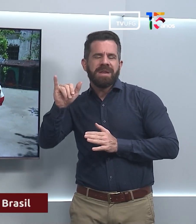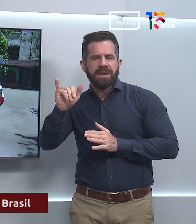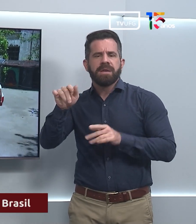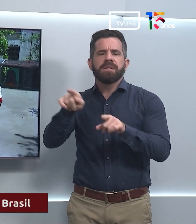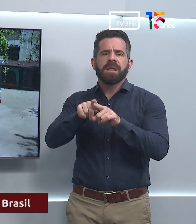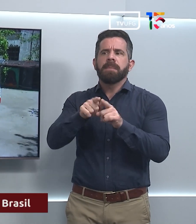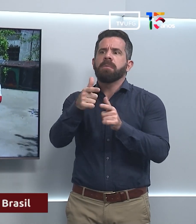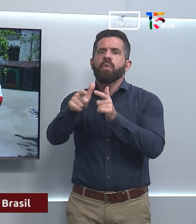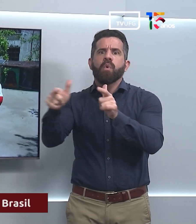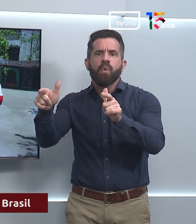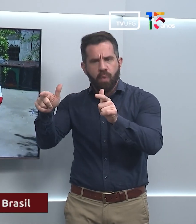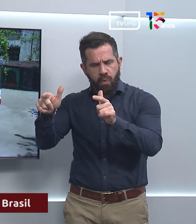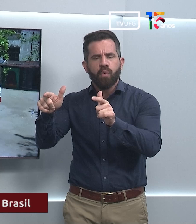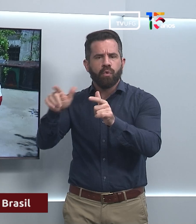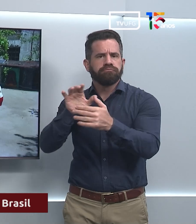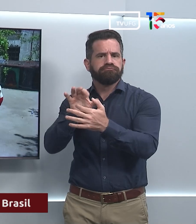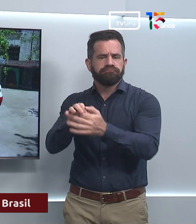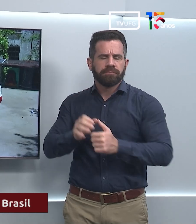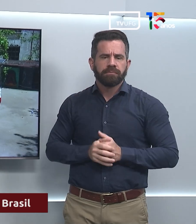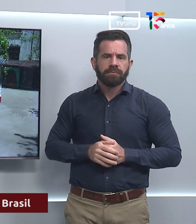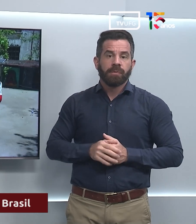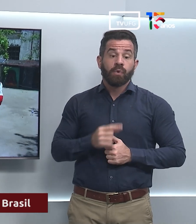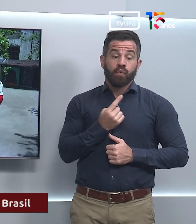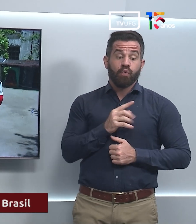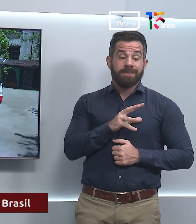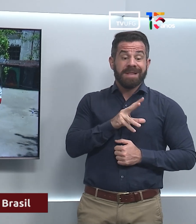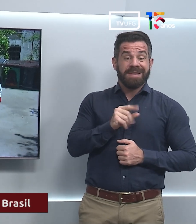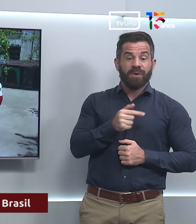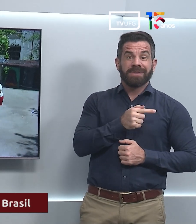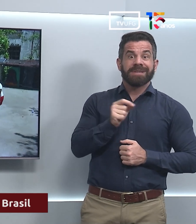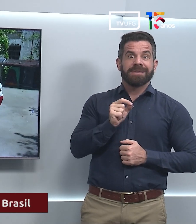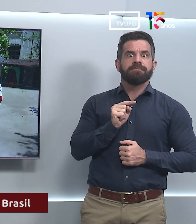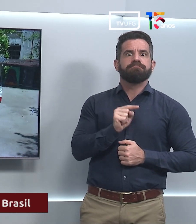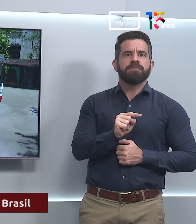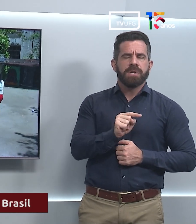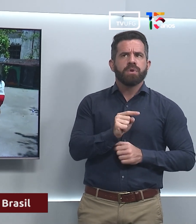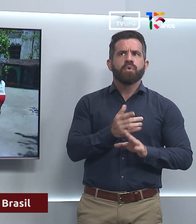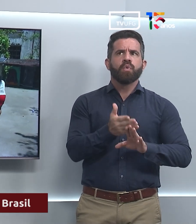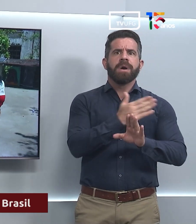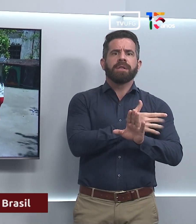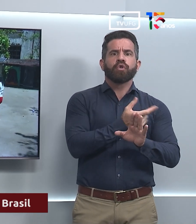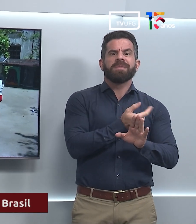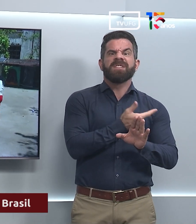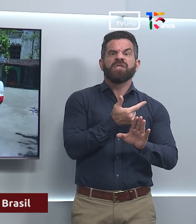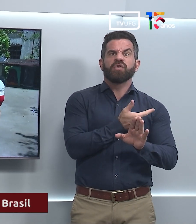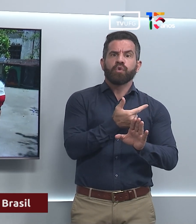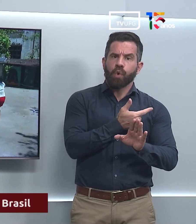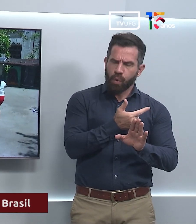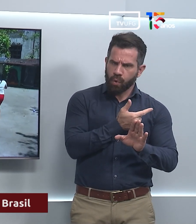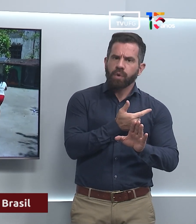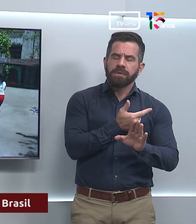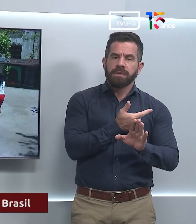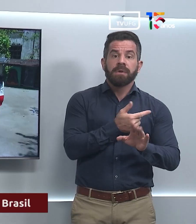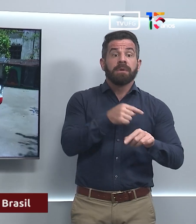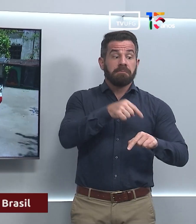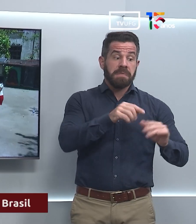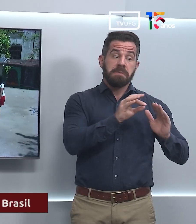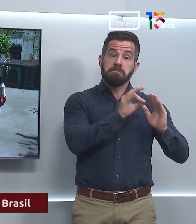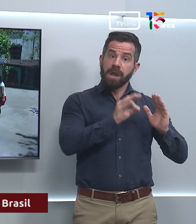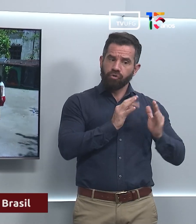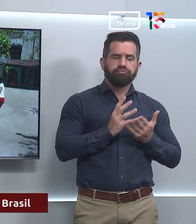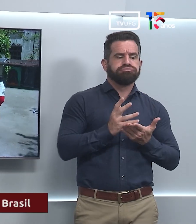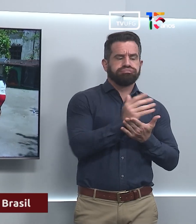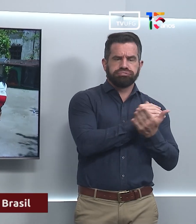cerca de 1.700.000 indígenas em 2022, segundo a pesquisa do IBGE. Eles